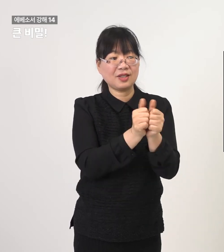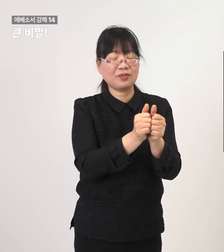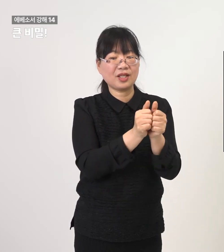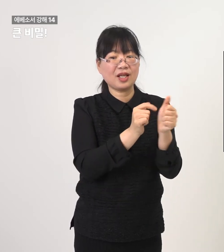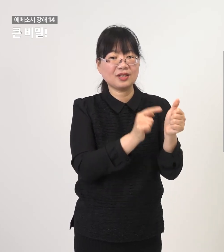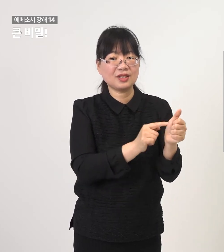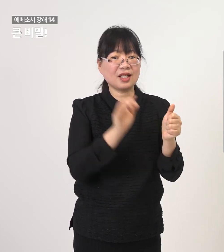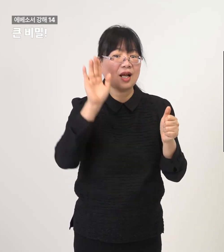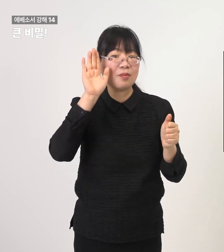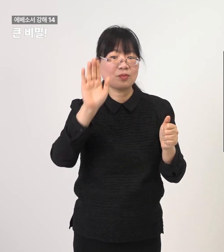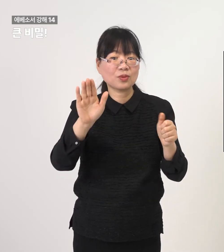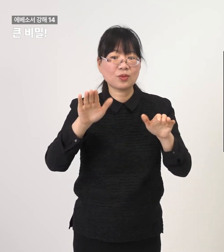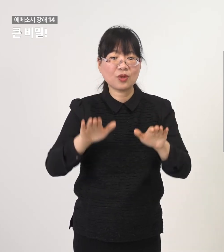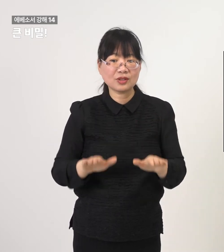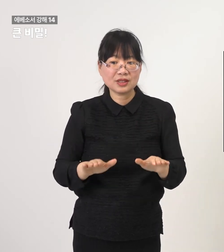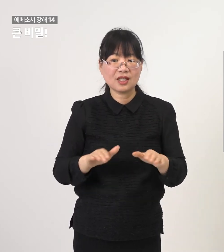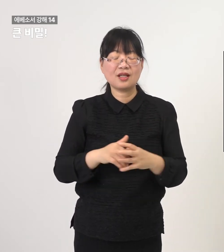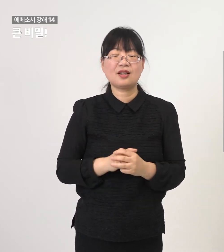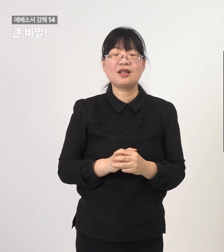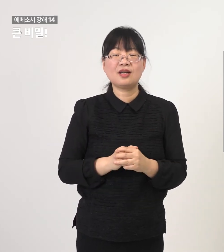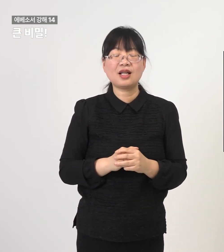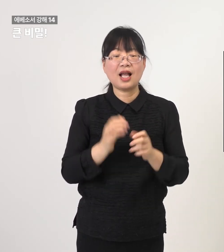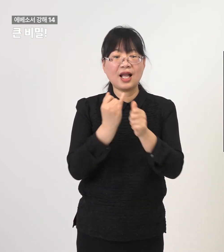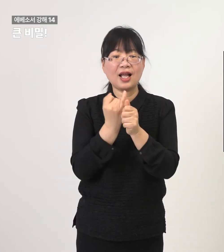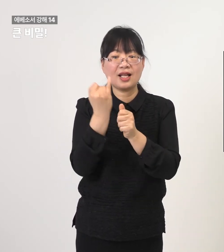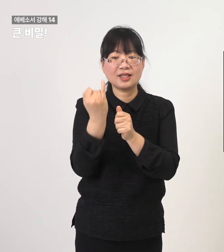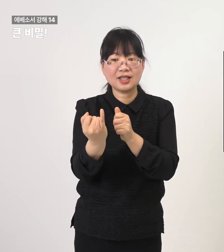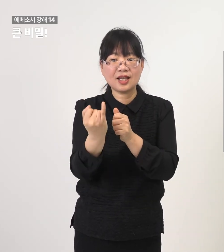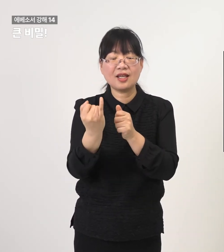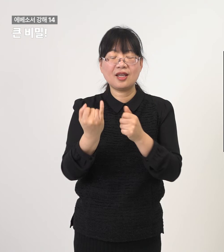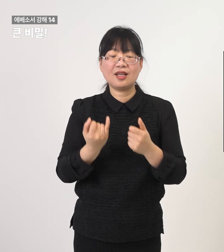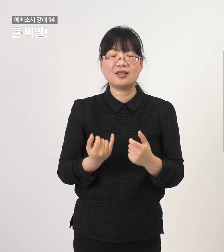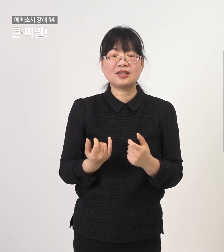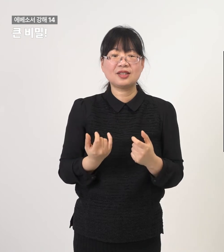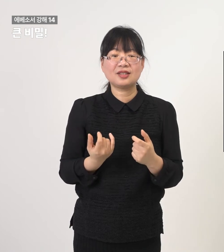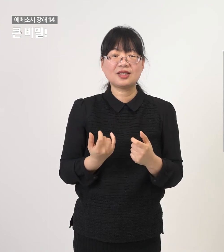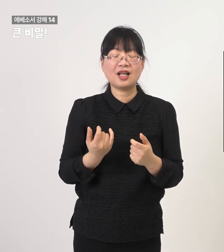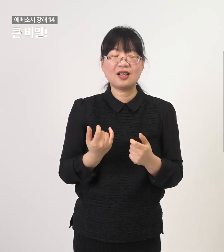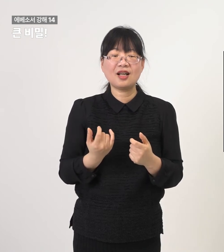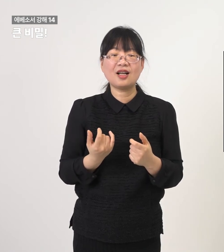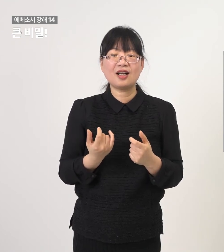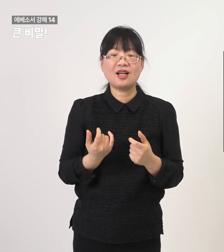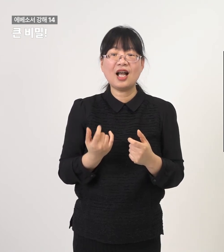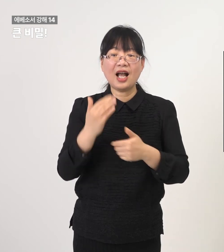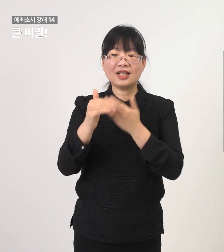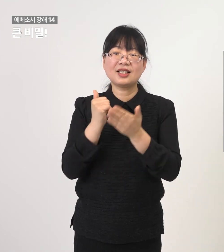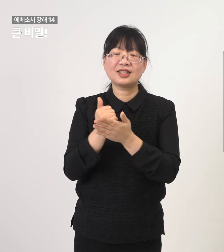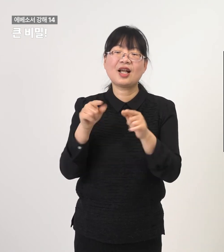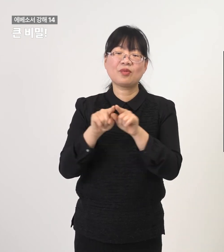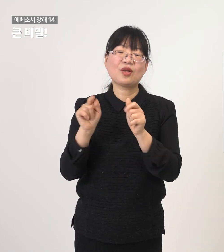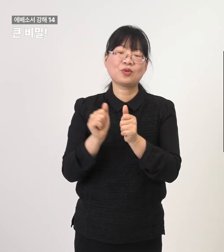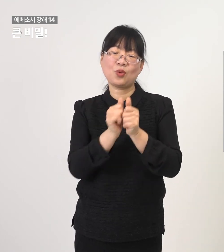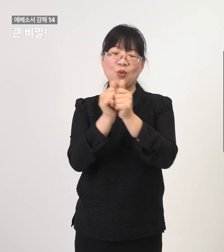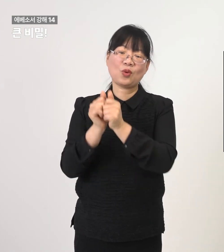남자분들도 앞으로든 현재이든 아내를 그런 관점에서 대해야 됩니다.